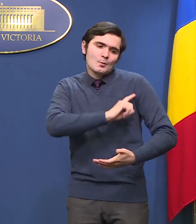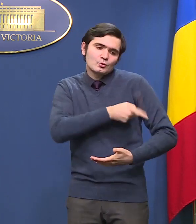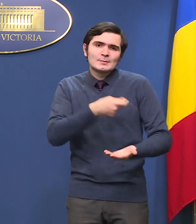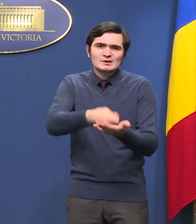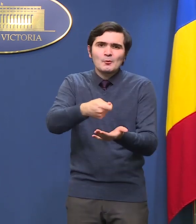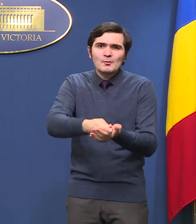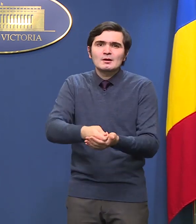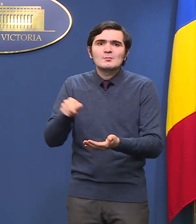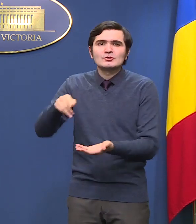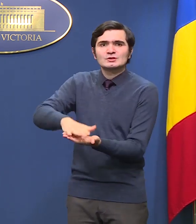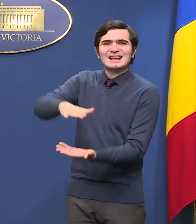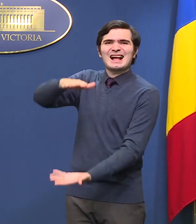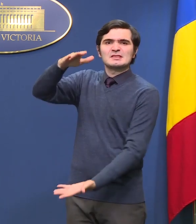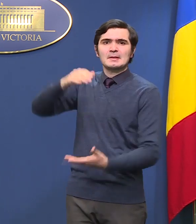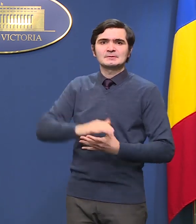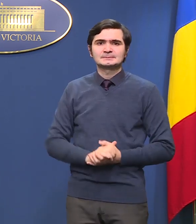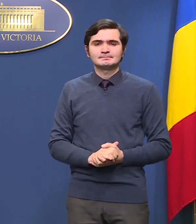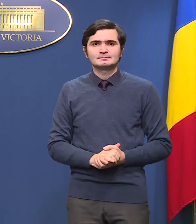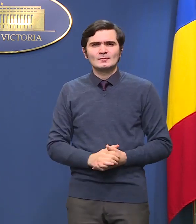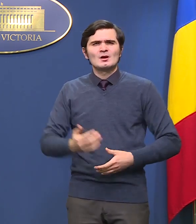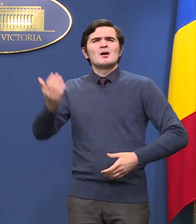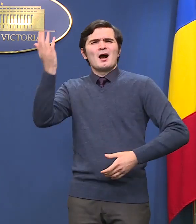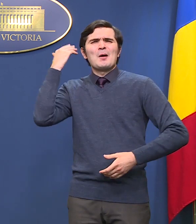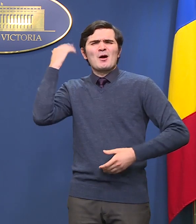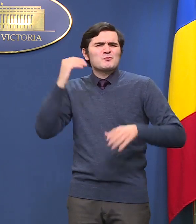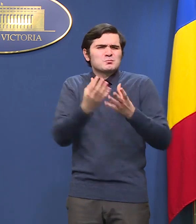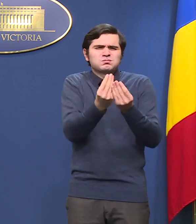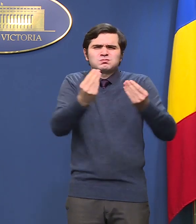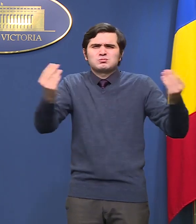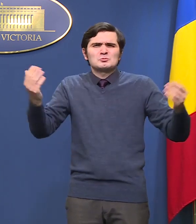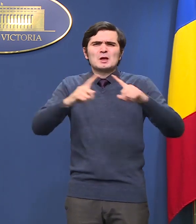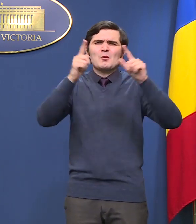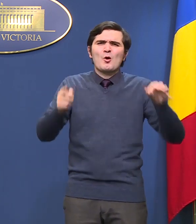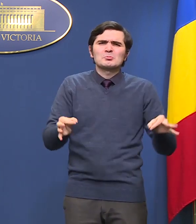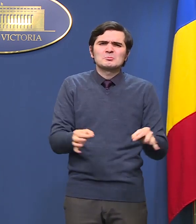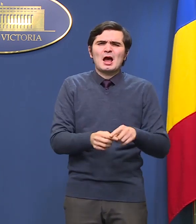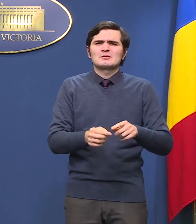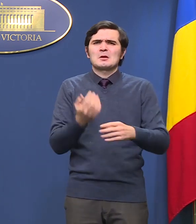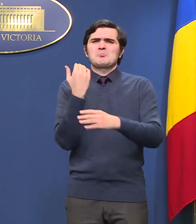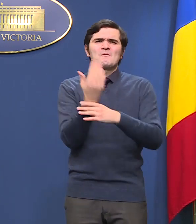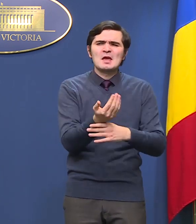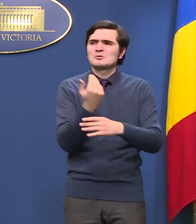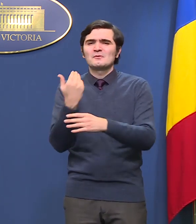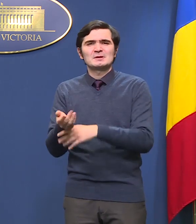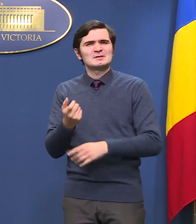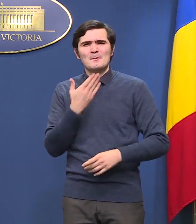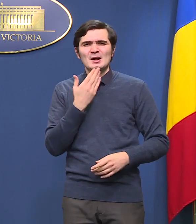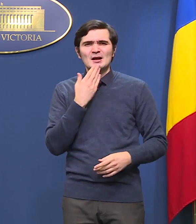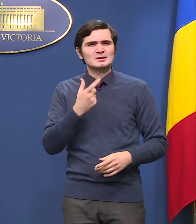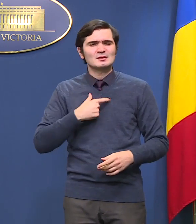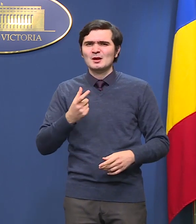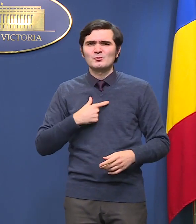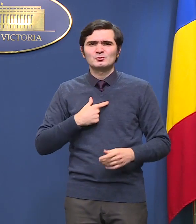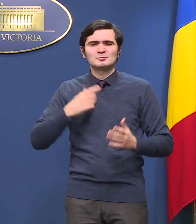cantități. Am avut N contracte, N oferte, care din păcate nu au putut fi onorate,